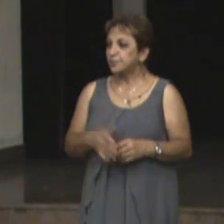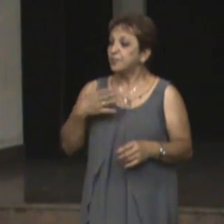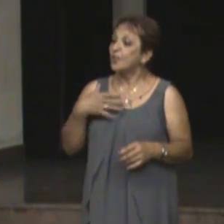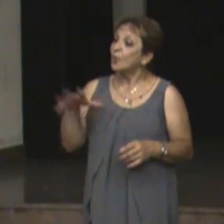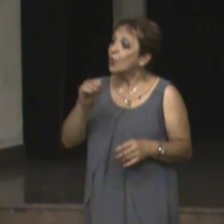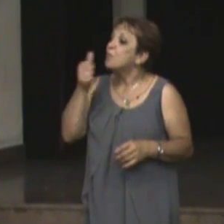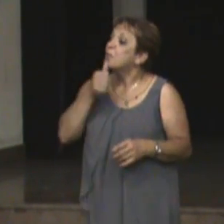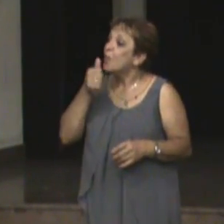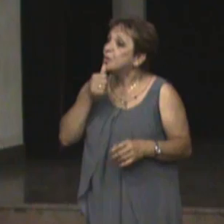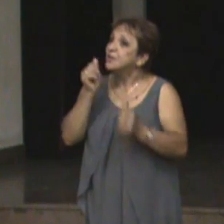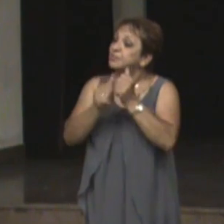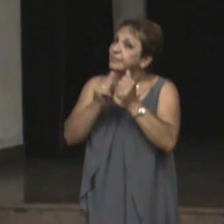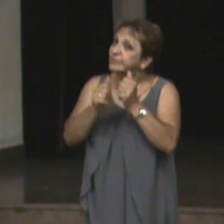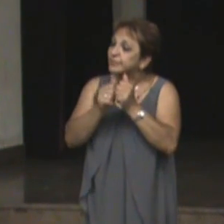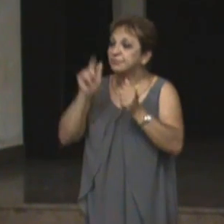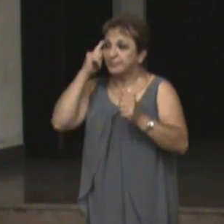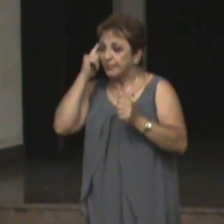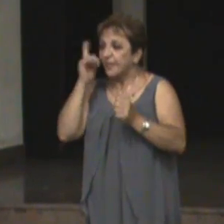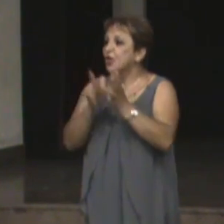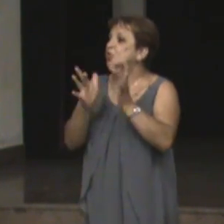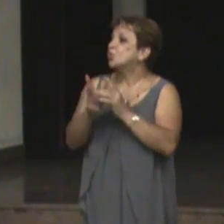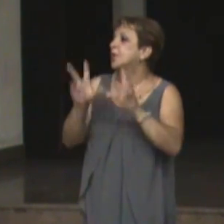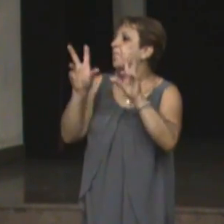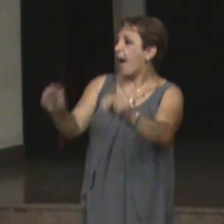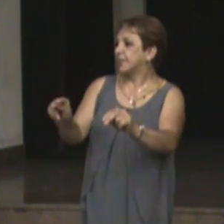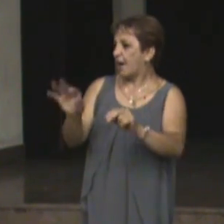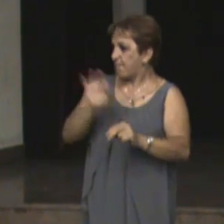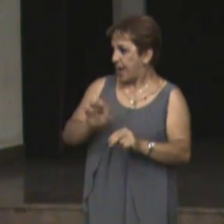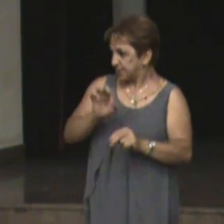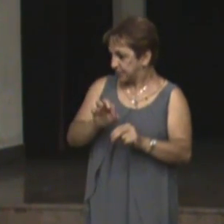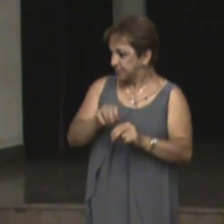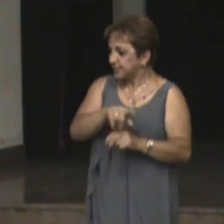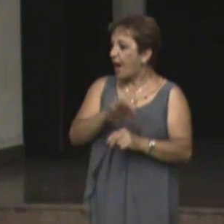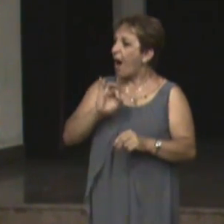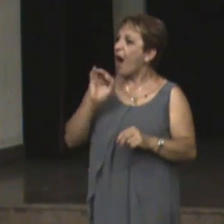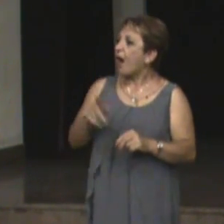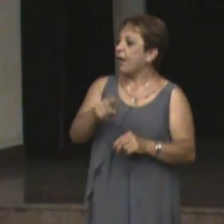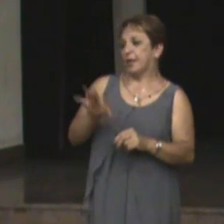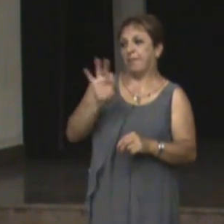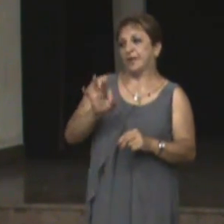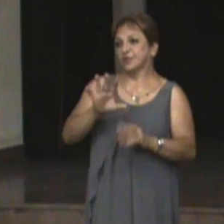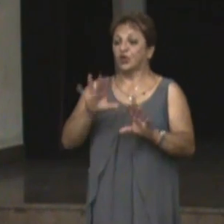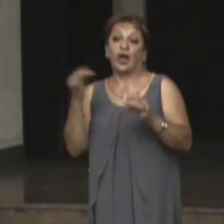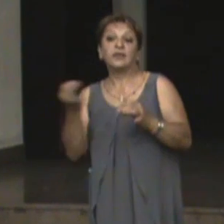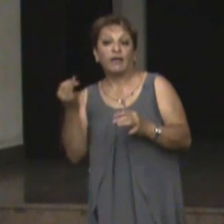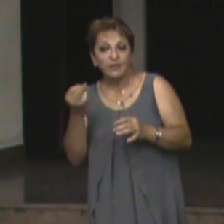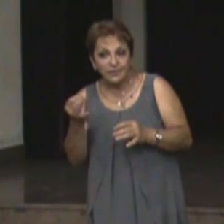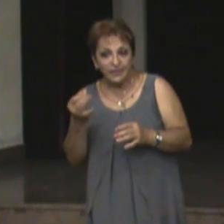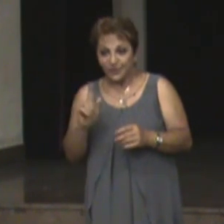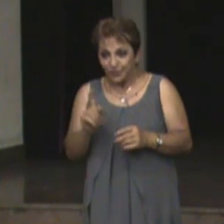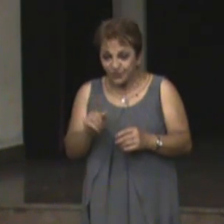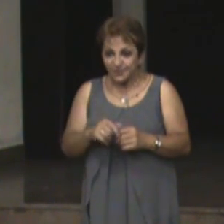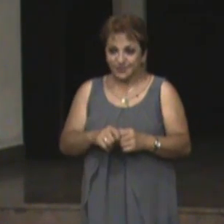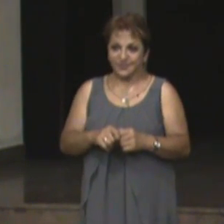փորձենք հաճախ անդրադառնալ Քրիստոսի այս պատգամին և առակի այս խորհրդին։